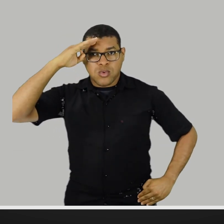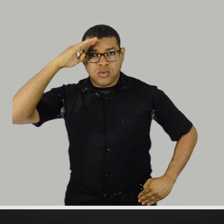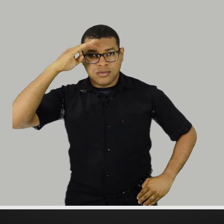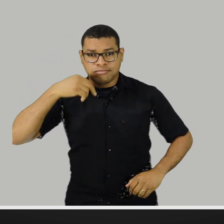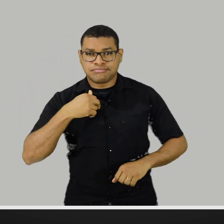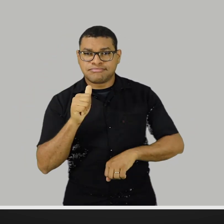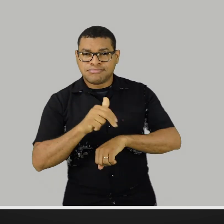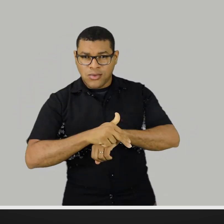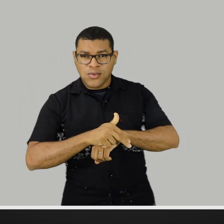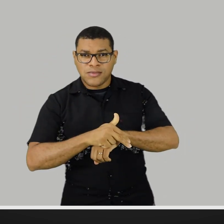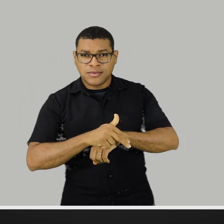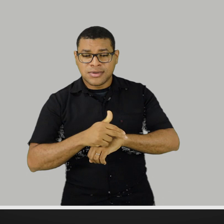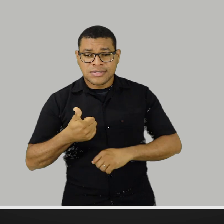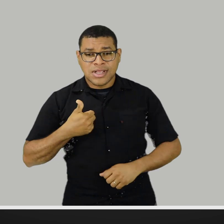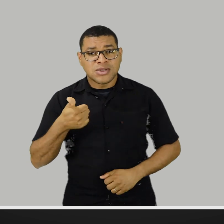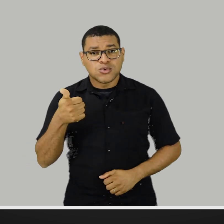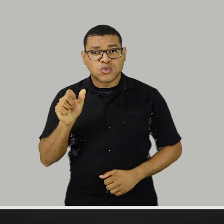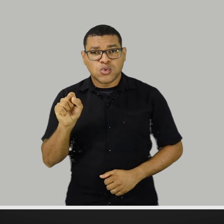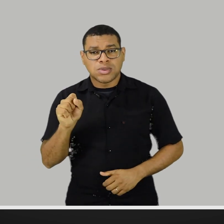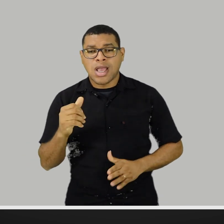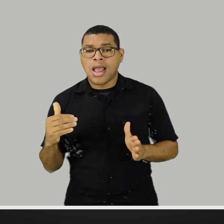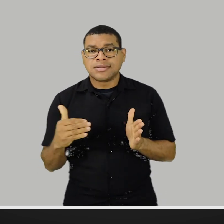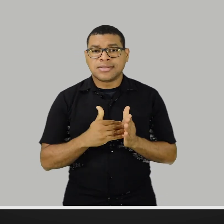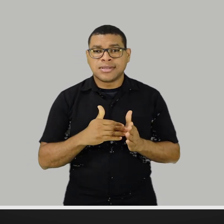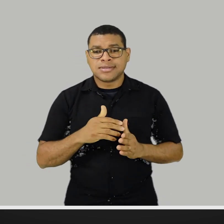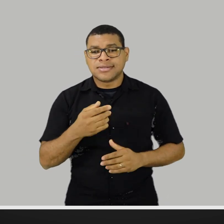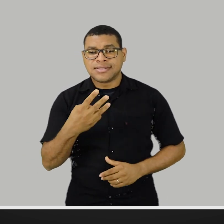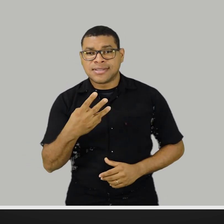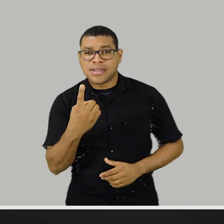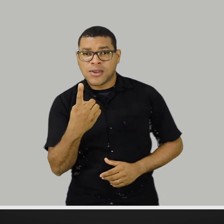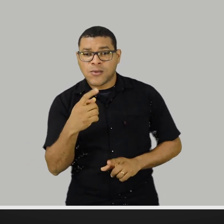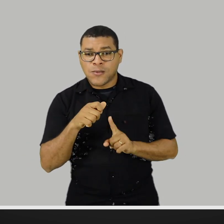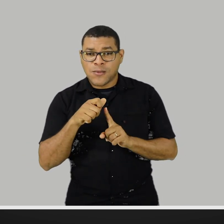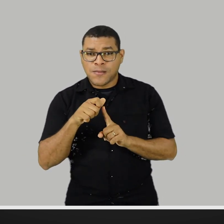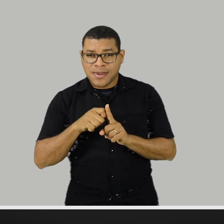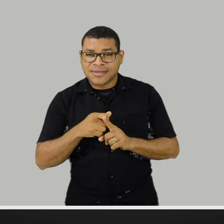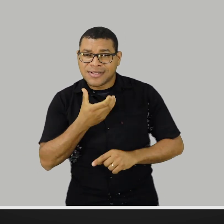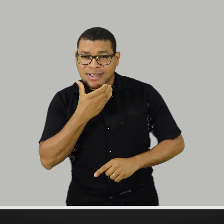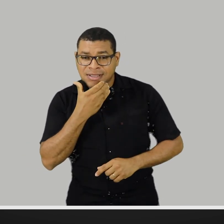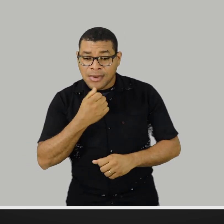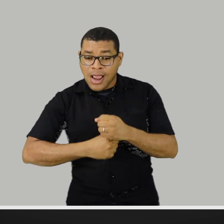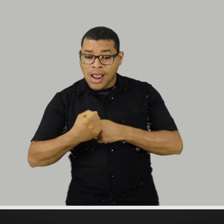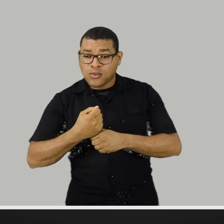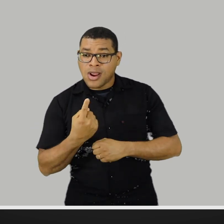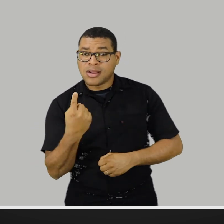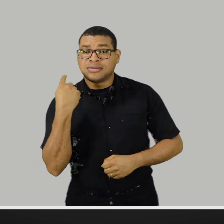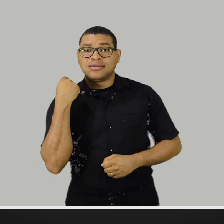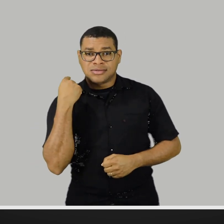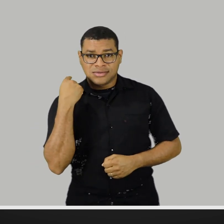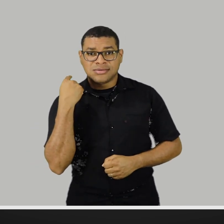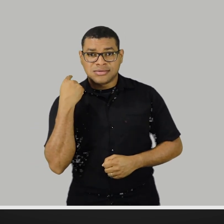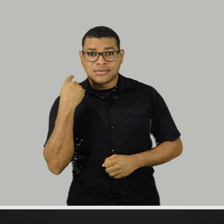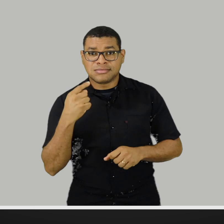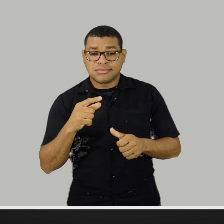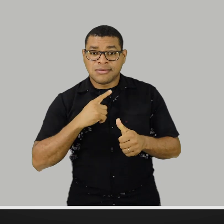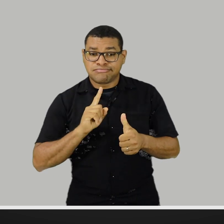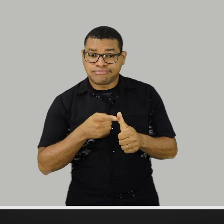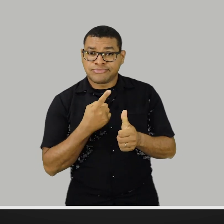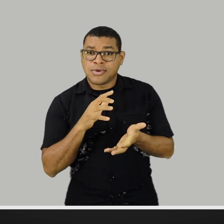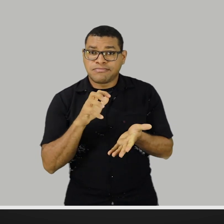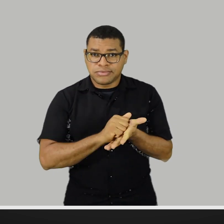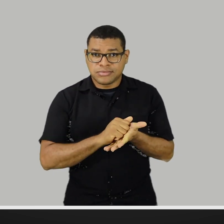18 anos até 31 dedezembro do ano anterior a solicitação de pré matrícula institucional estão